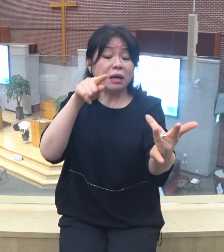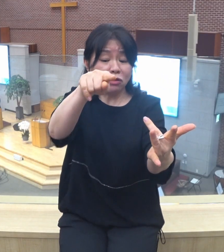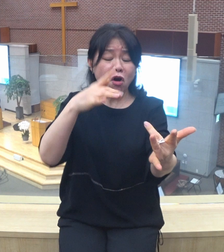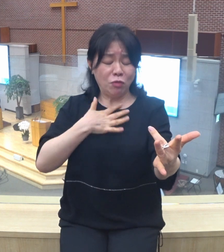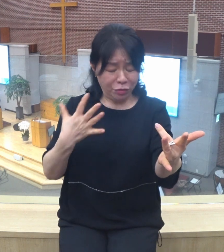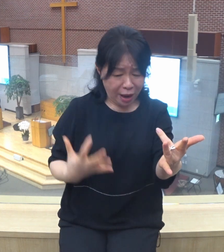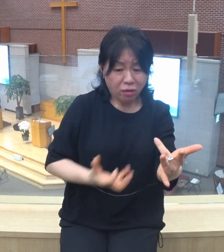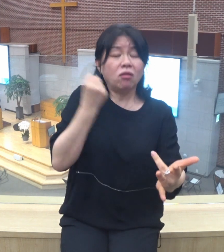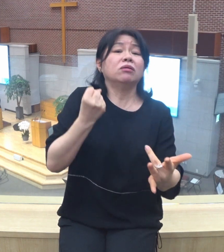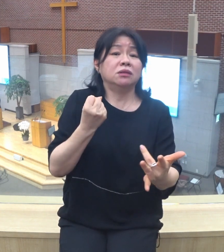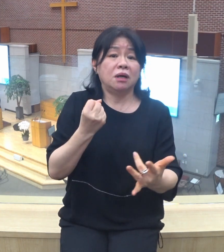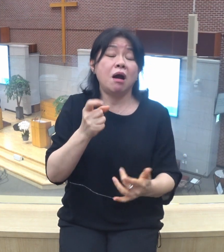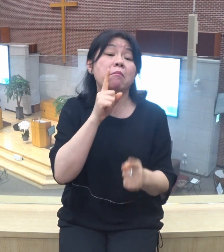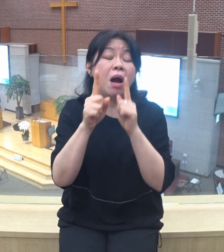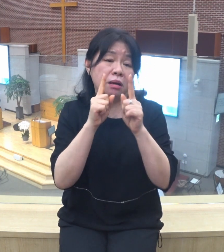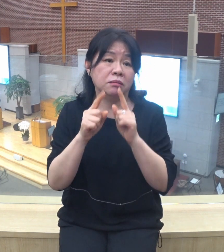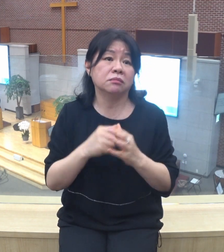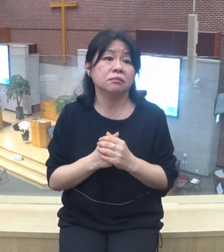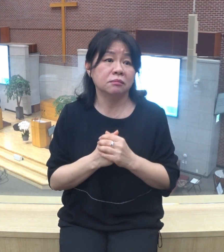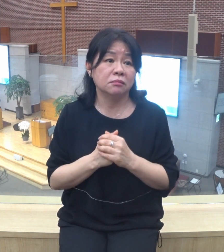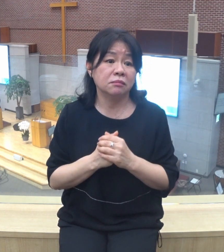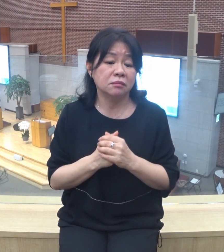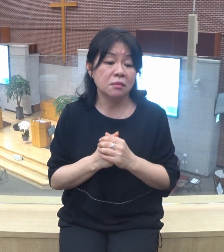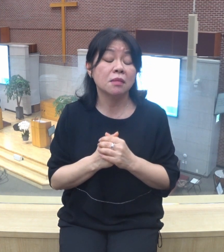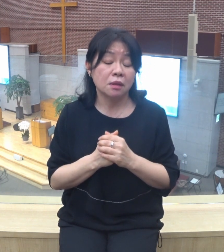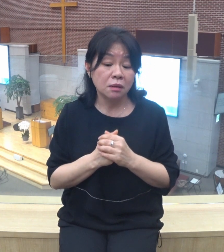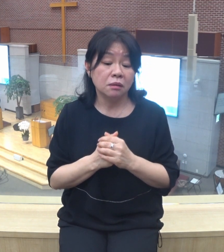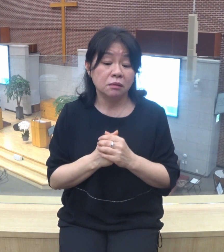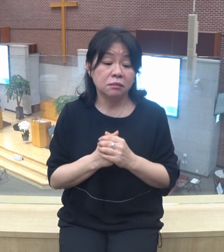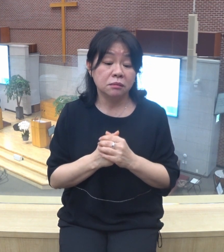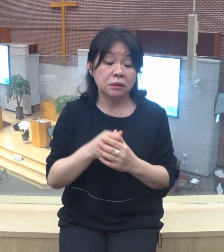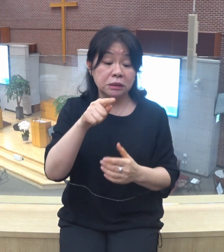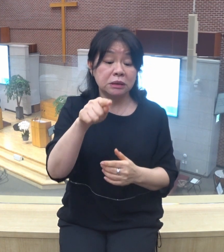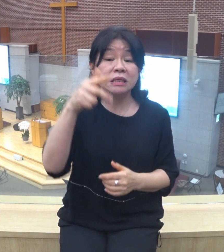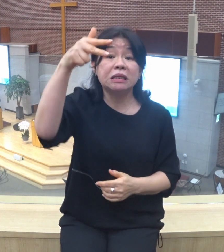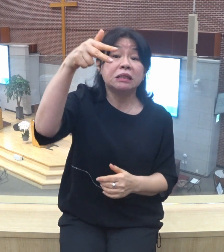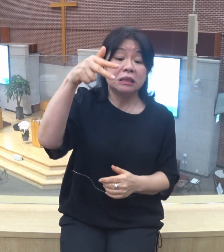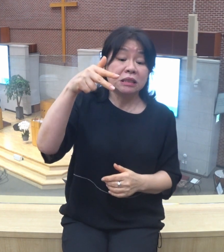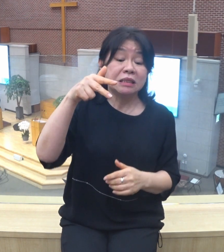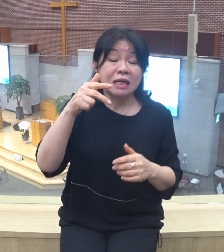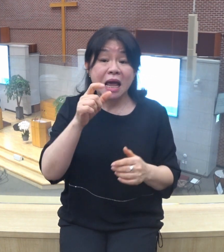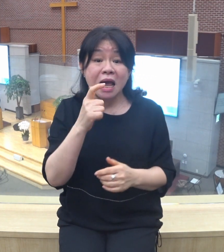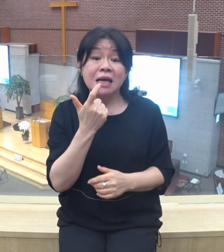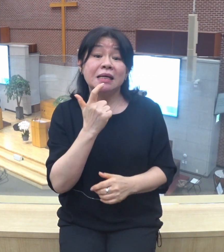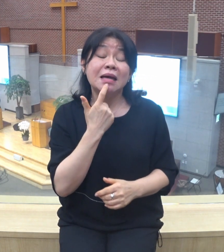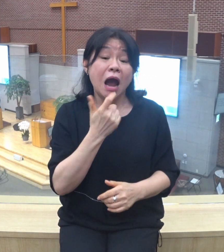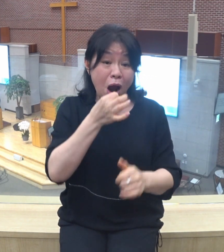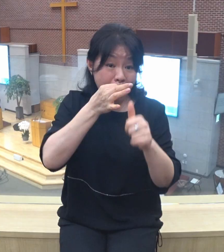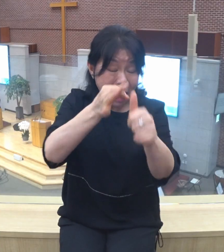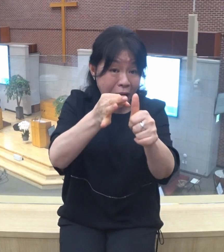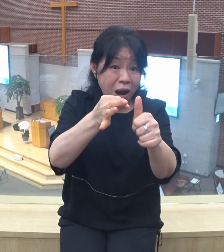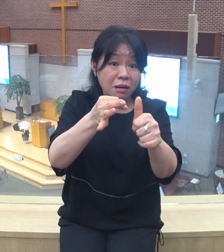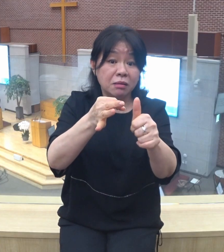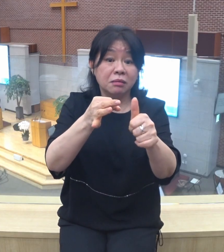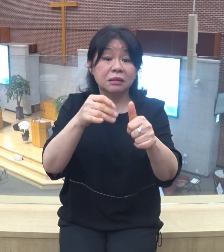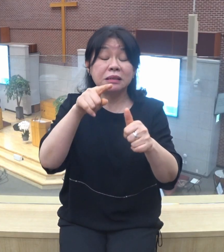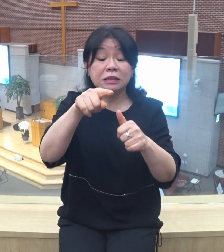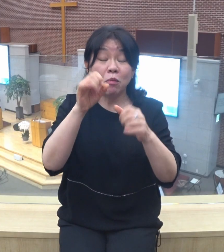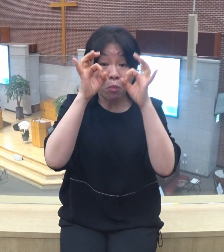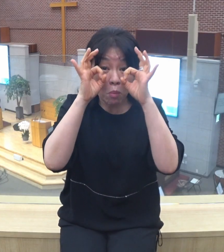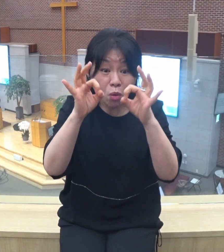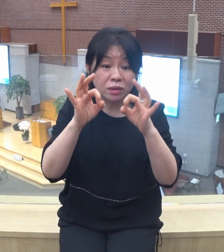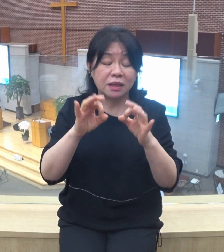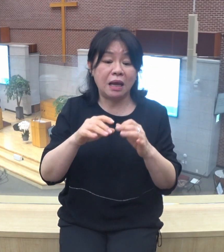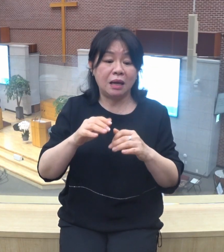것이라. 이 말씀은 본문에서 보면 야곱아로 시작하고 있지만 히브리어